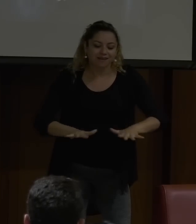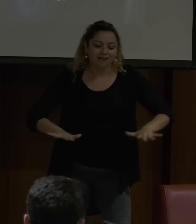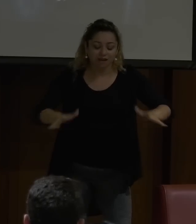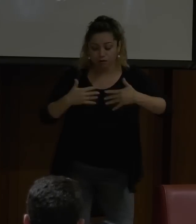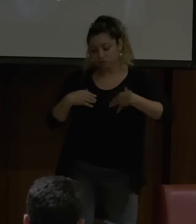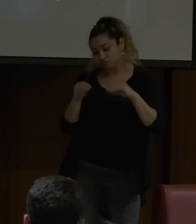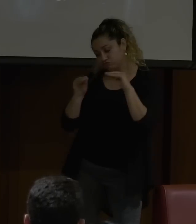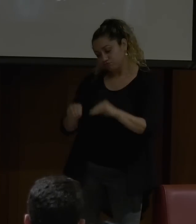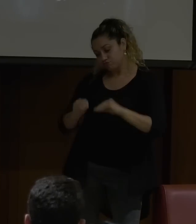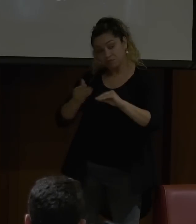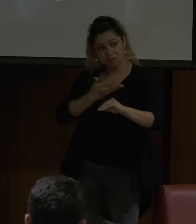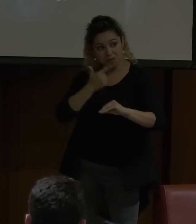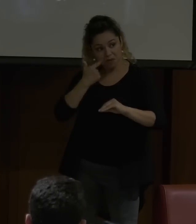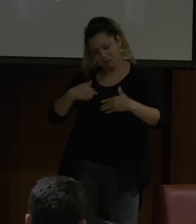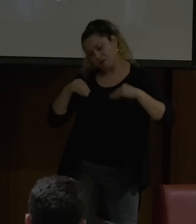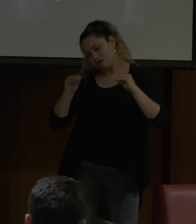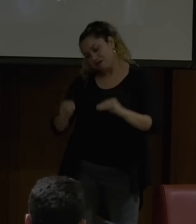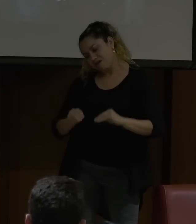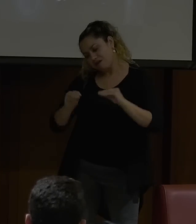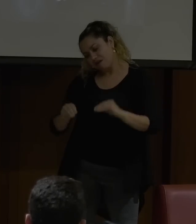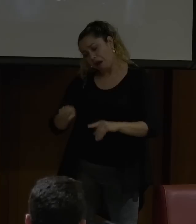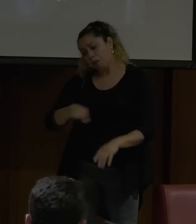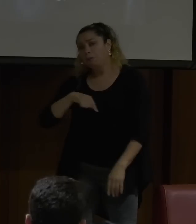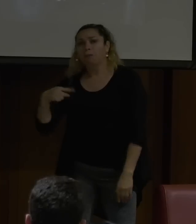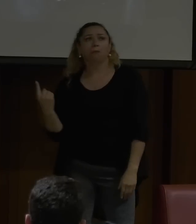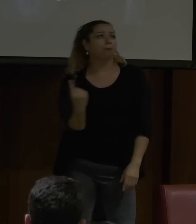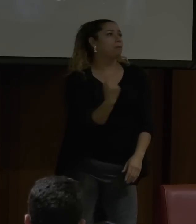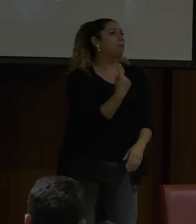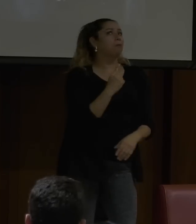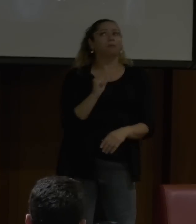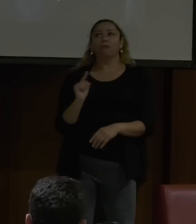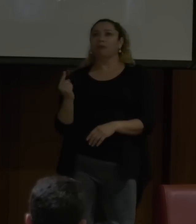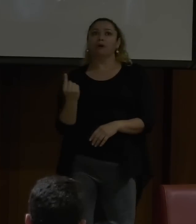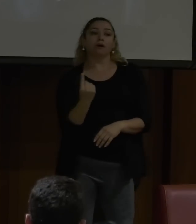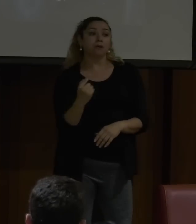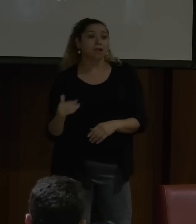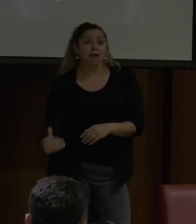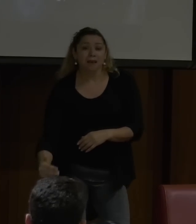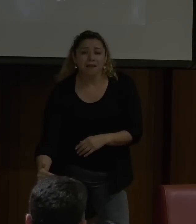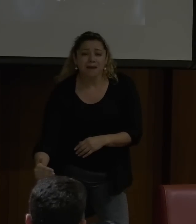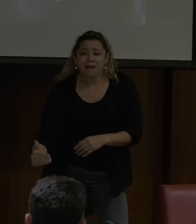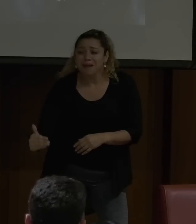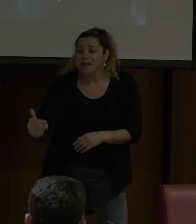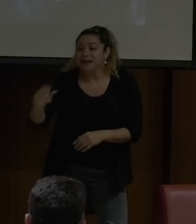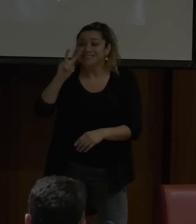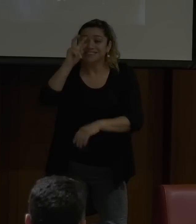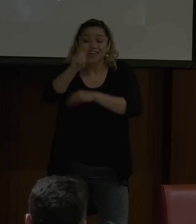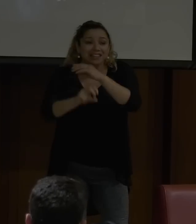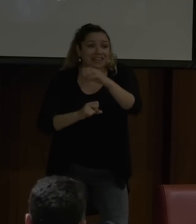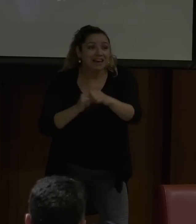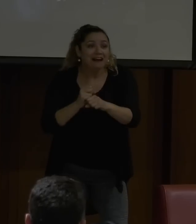sus padres como un retoño perdido. Y a la edad de 7 años le dio